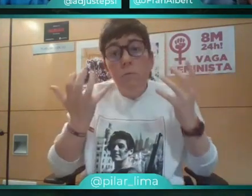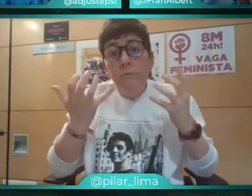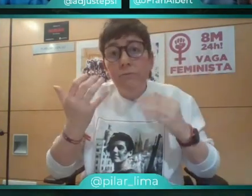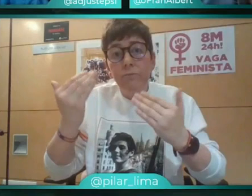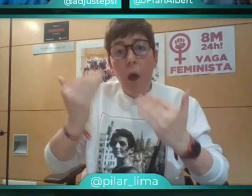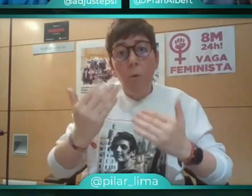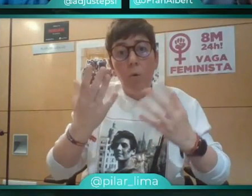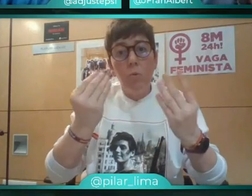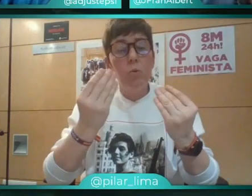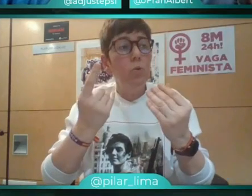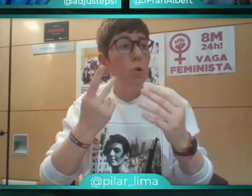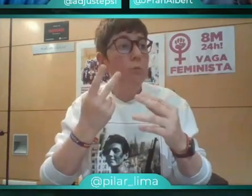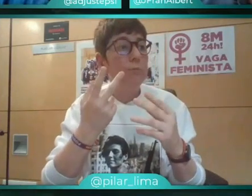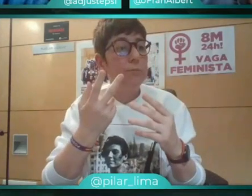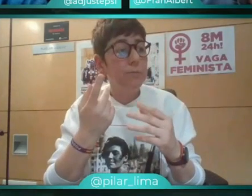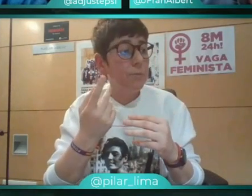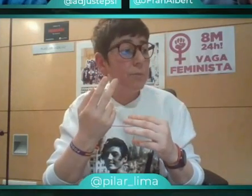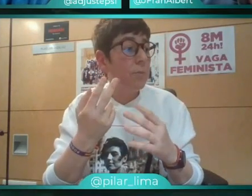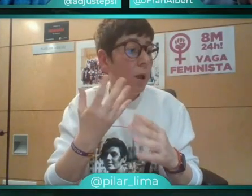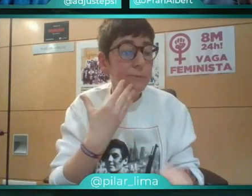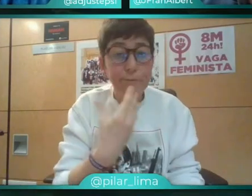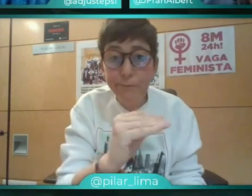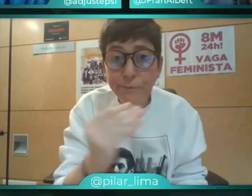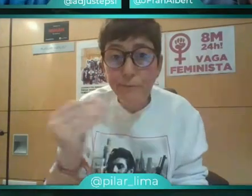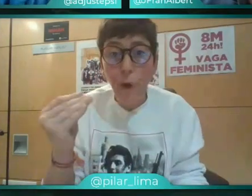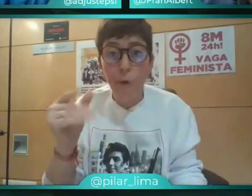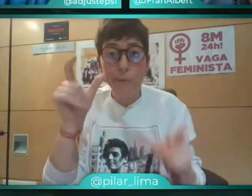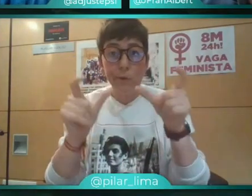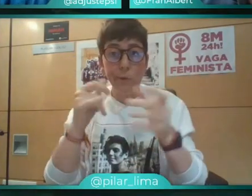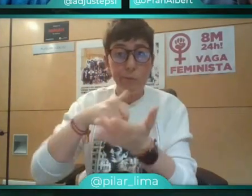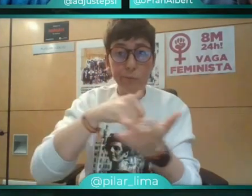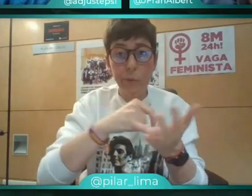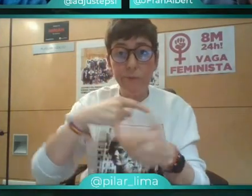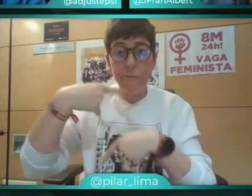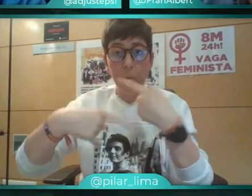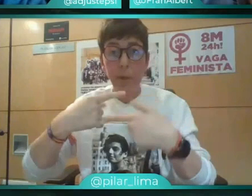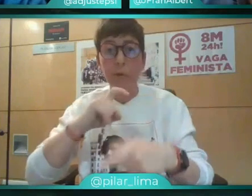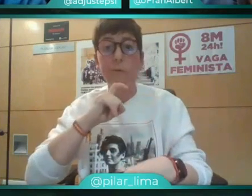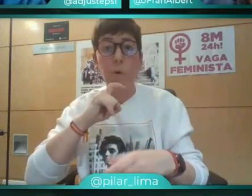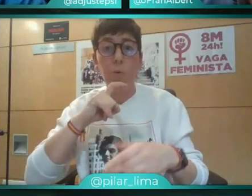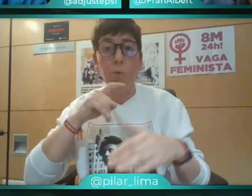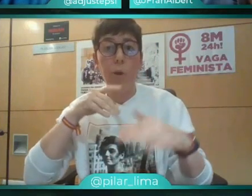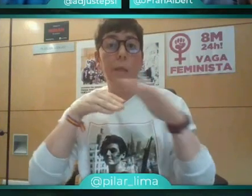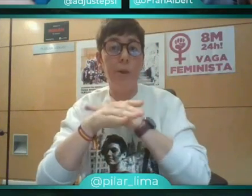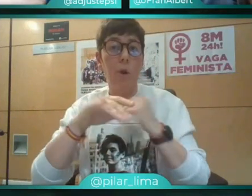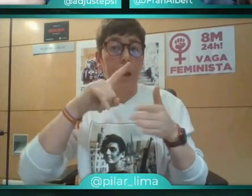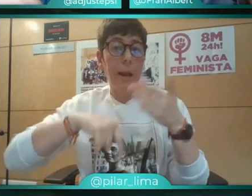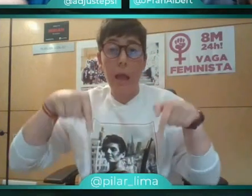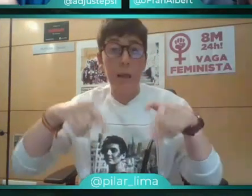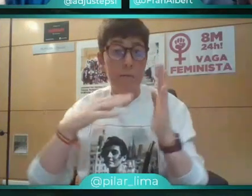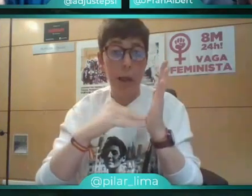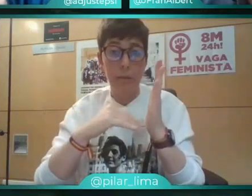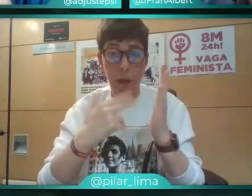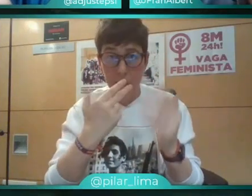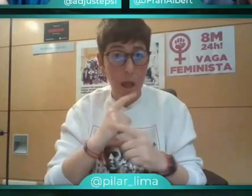lo pudiéramos conseguir pero de esas medidas están muy a favor las personas jóvenes las